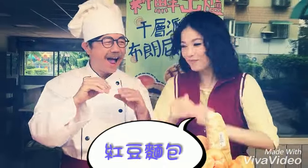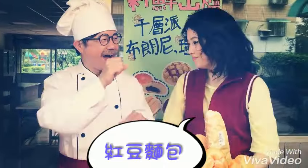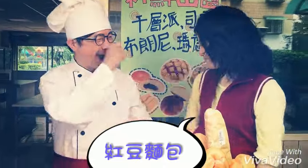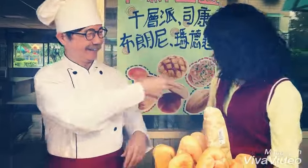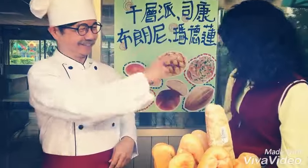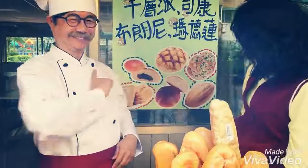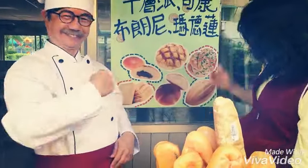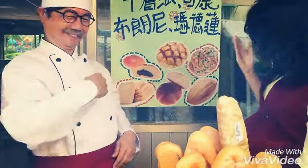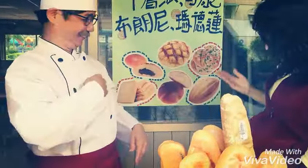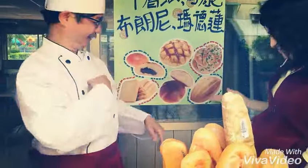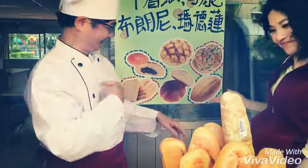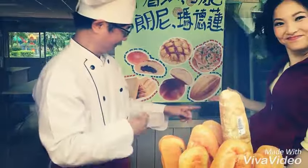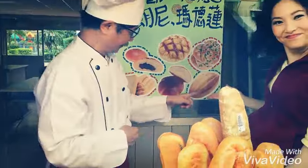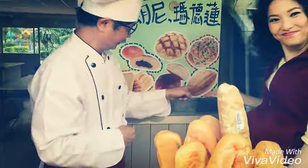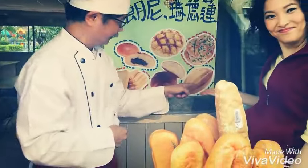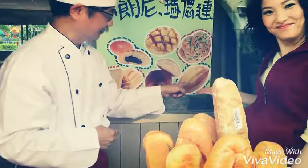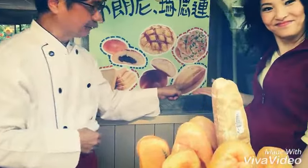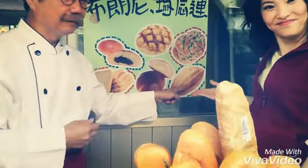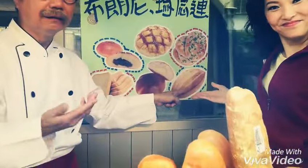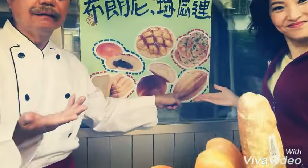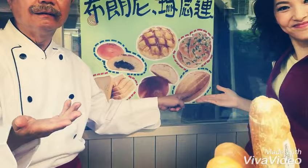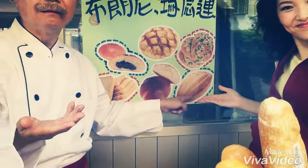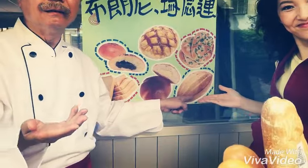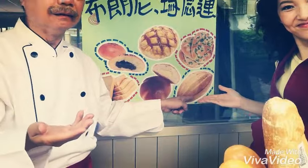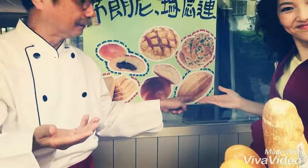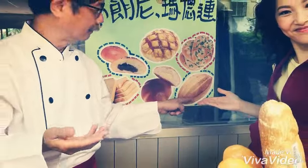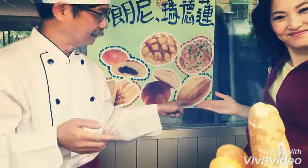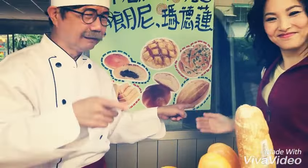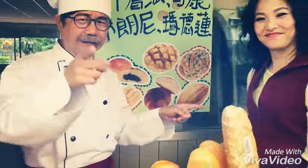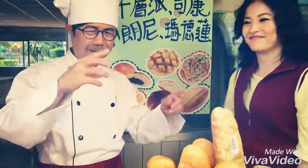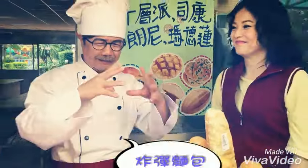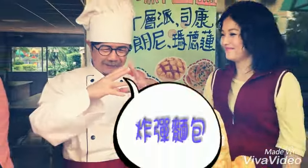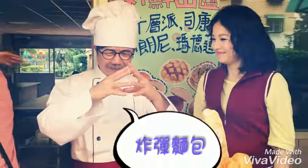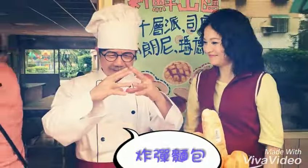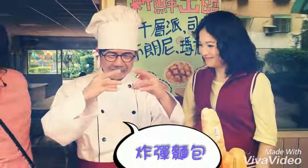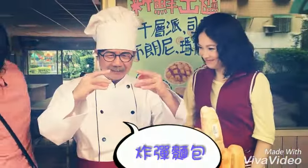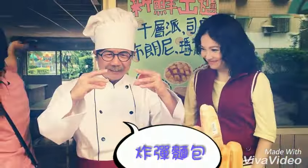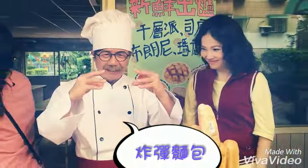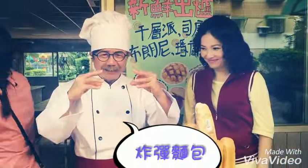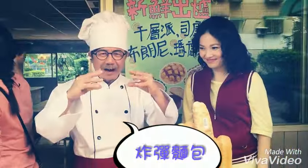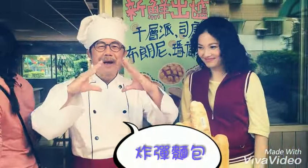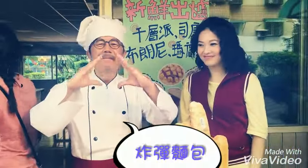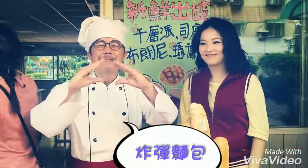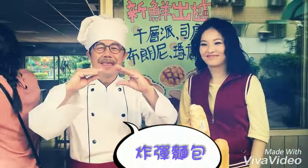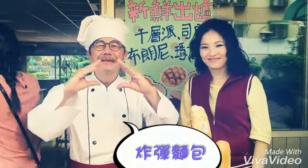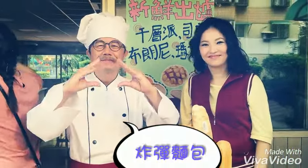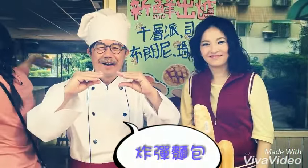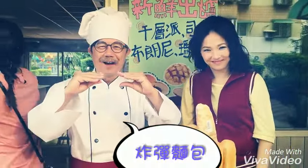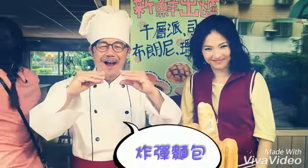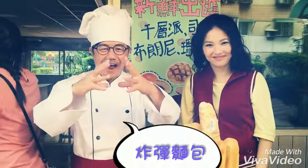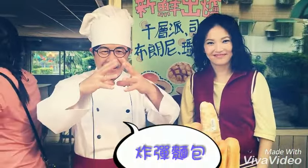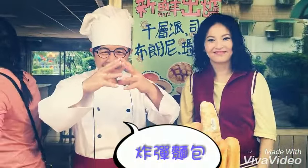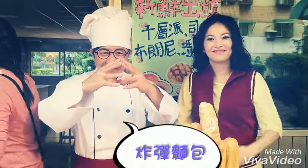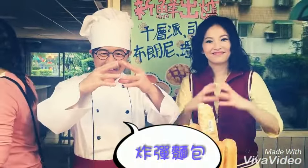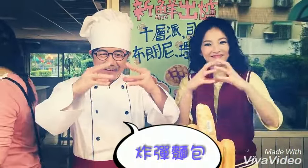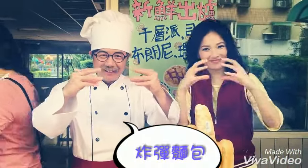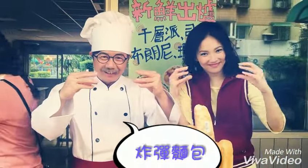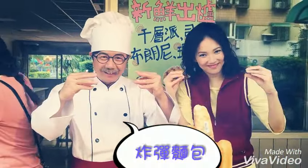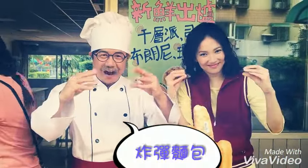包。换我啦，这一个是什么面包呢？它这个形状，炸弹面